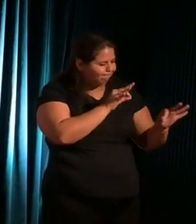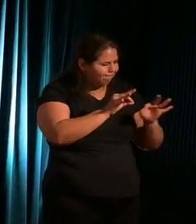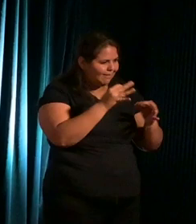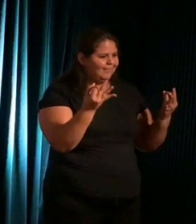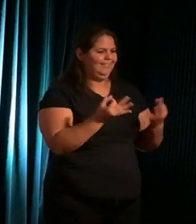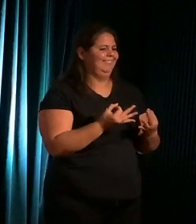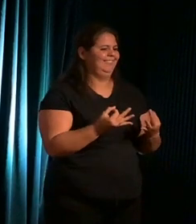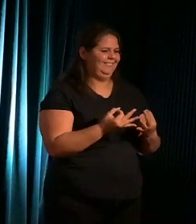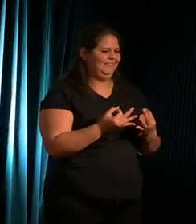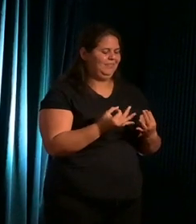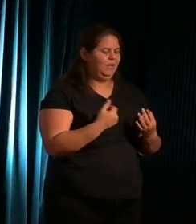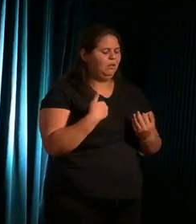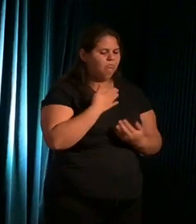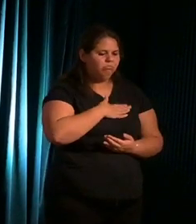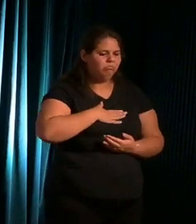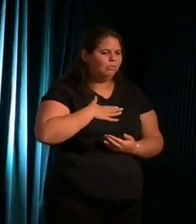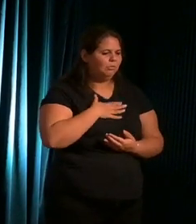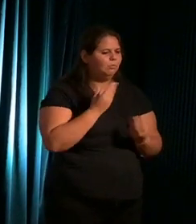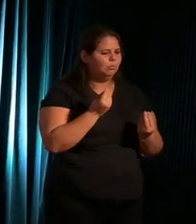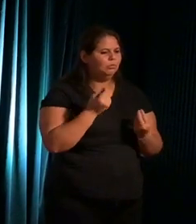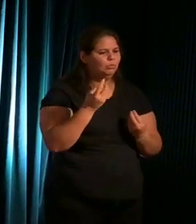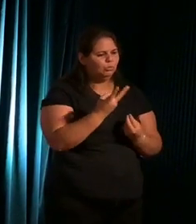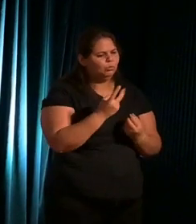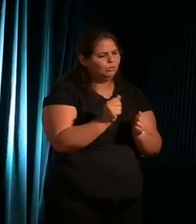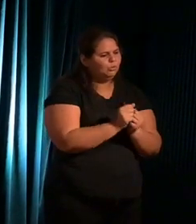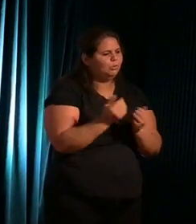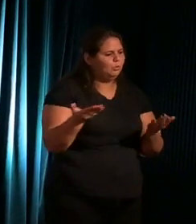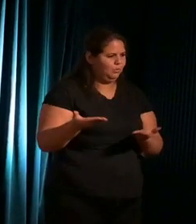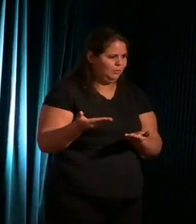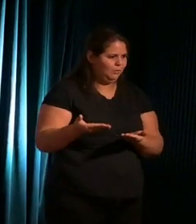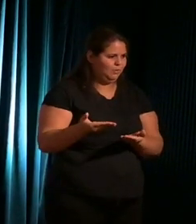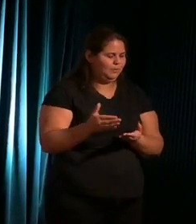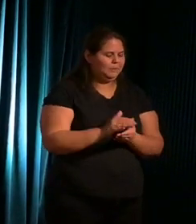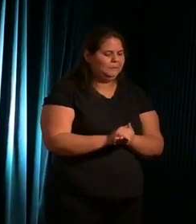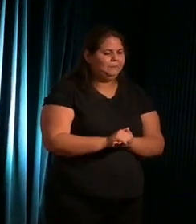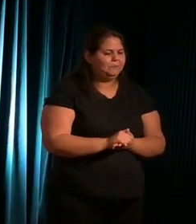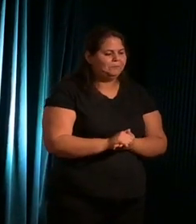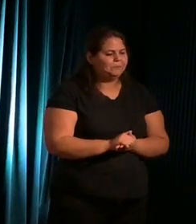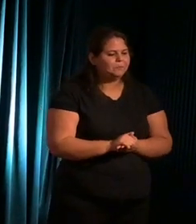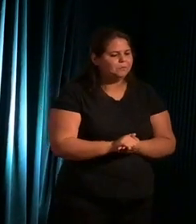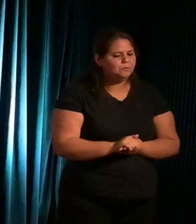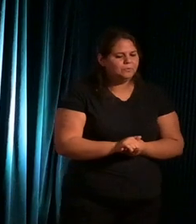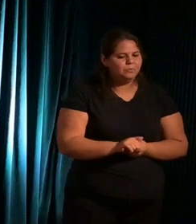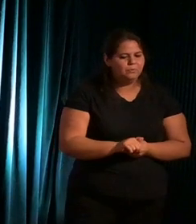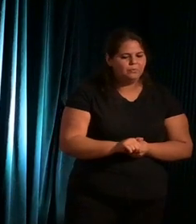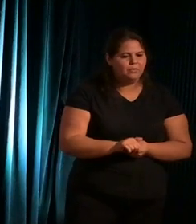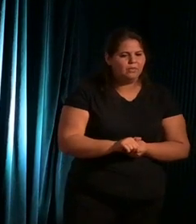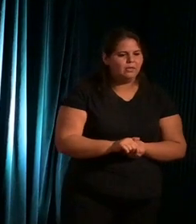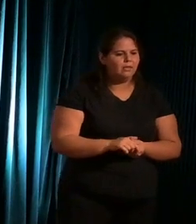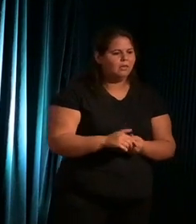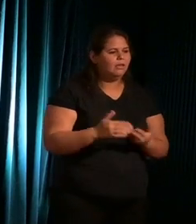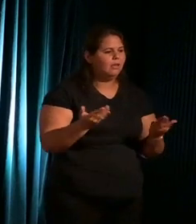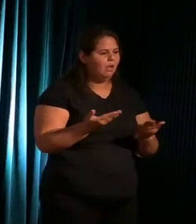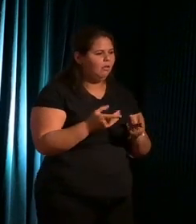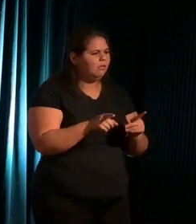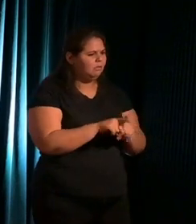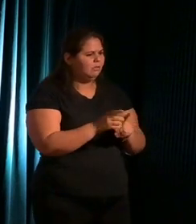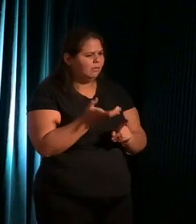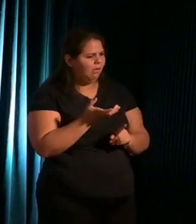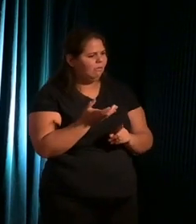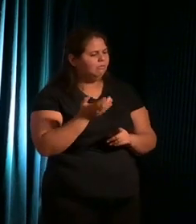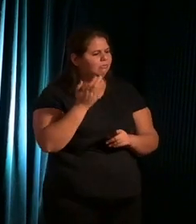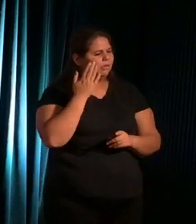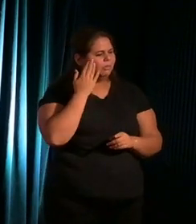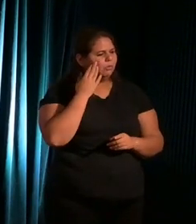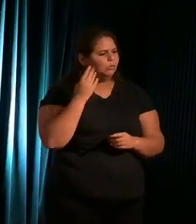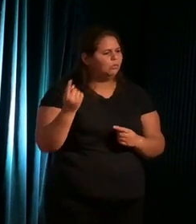Estou contente de tê-los aqui. Certamente, nessa fala, vamos fazer os ouvidos em